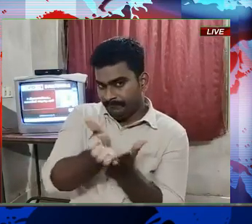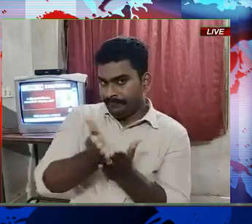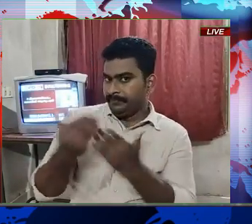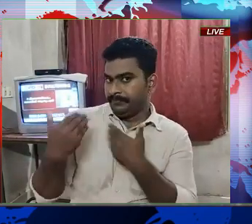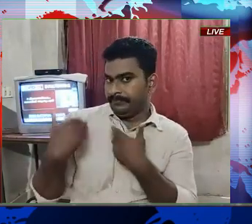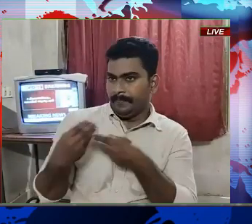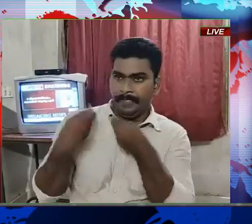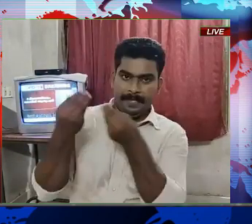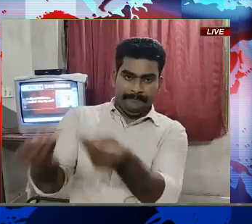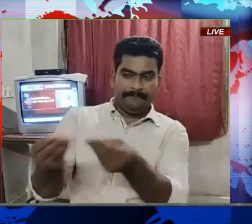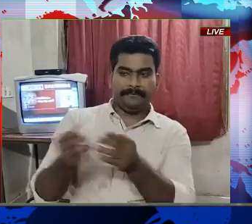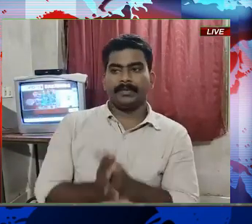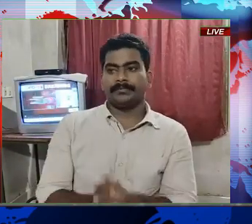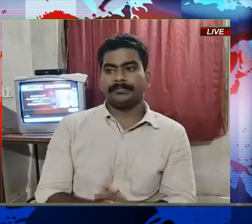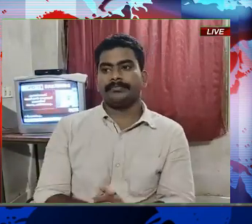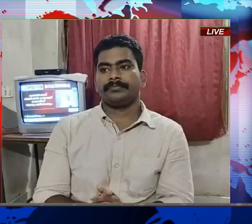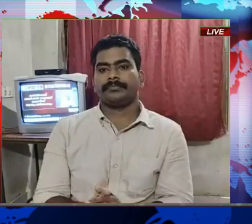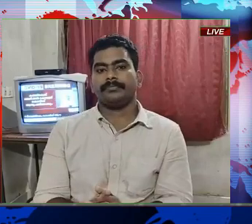മരുന്നടിക്കേണ്ട ഘട്ടമാണിത്.